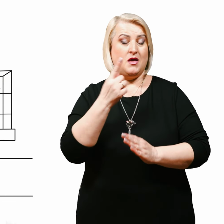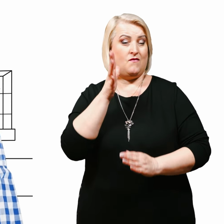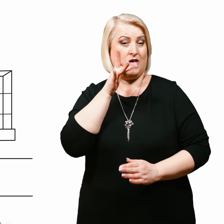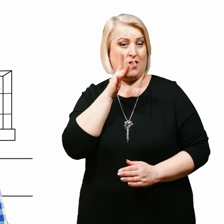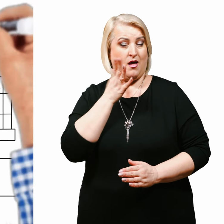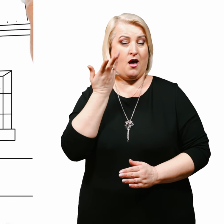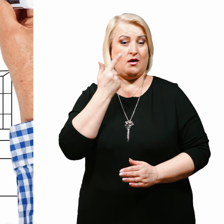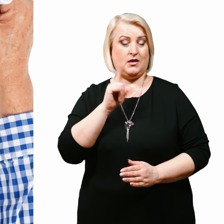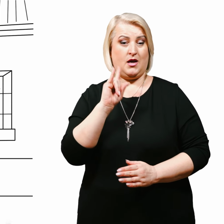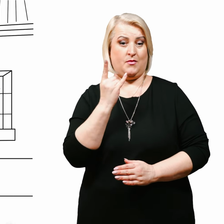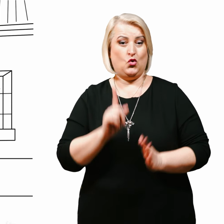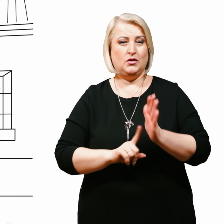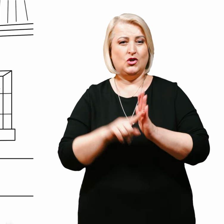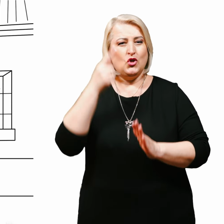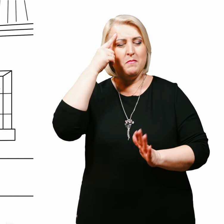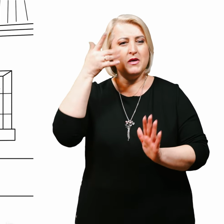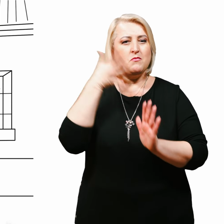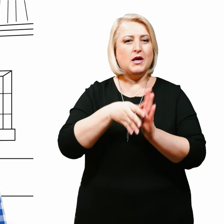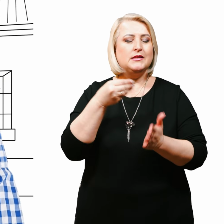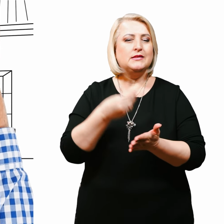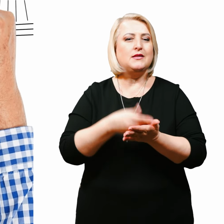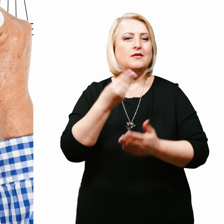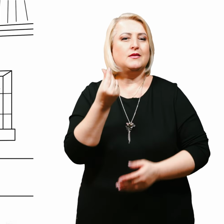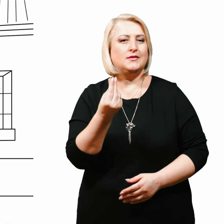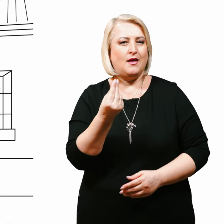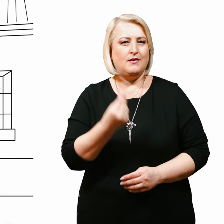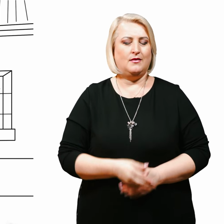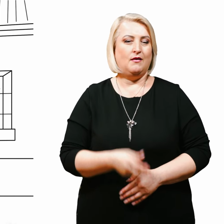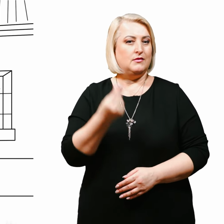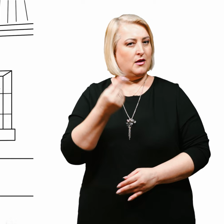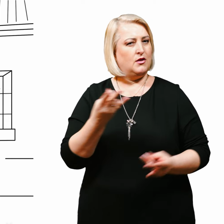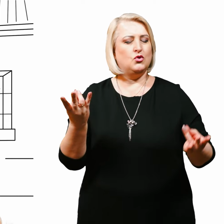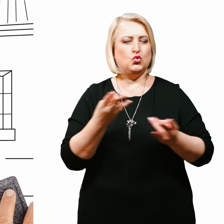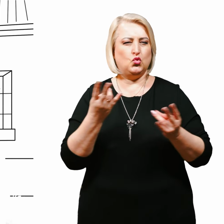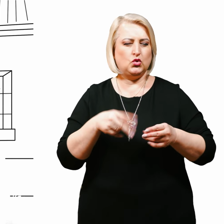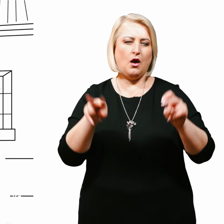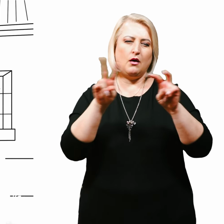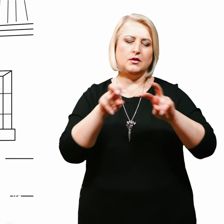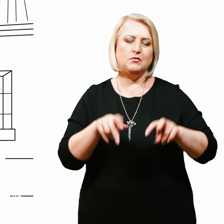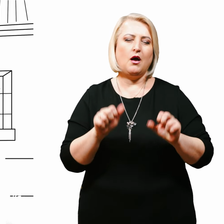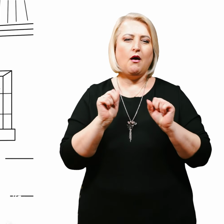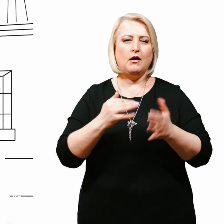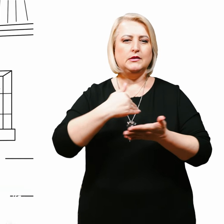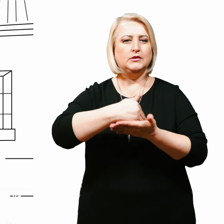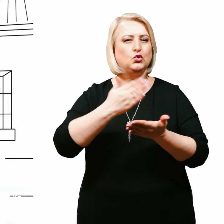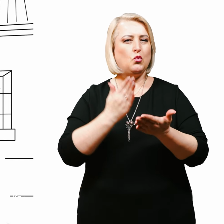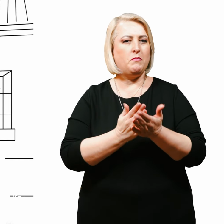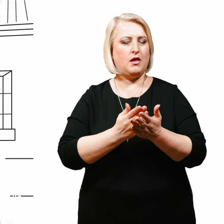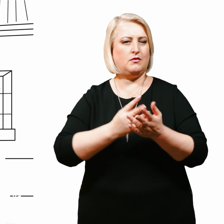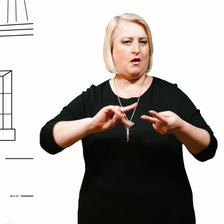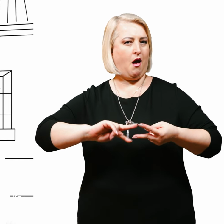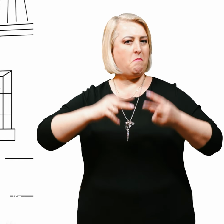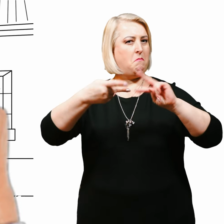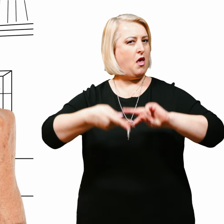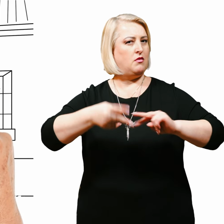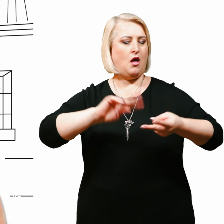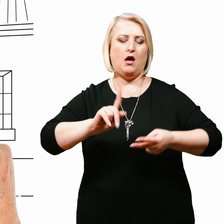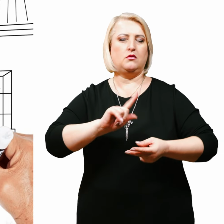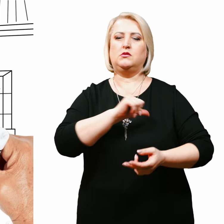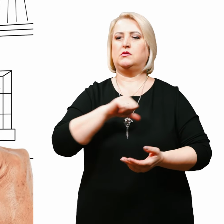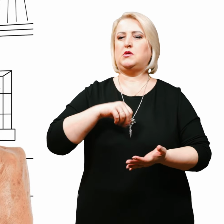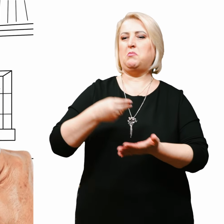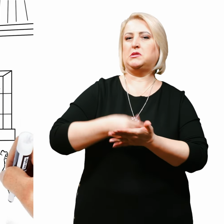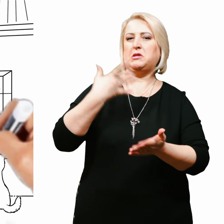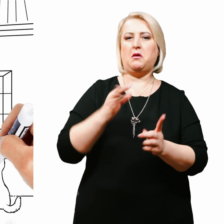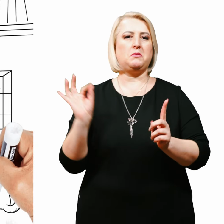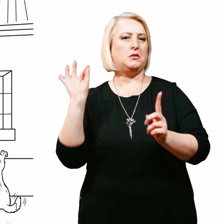как только ребенок начинает понимать ценность денег. Деньги следует рассматривать как инструмент обмена, а не как самоценность или